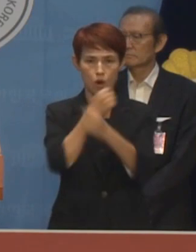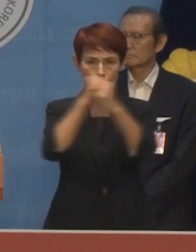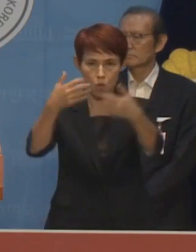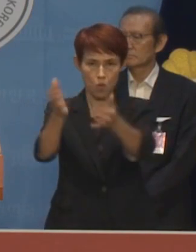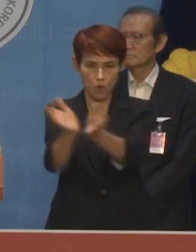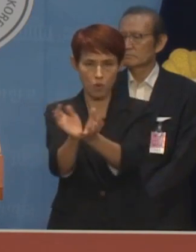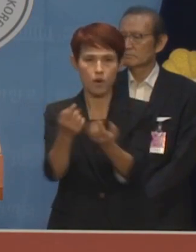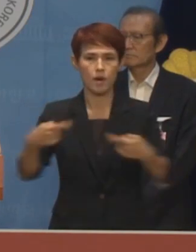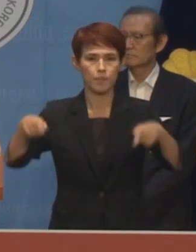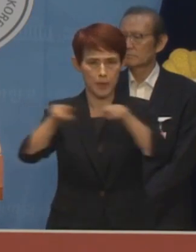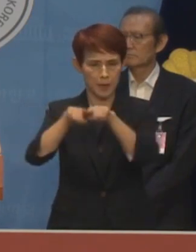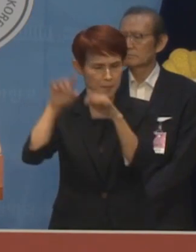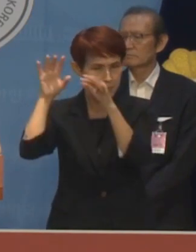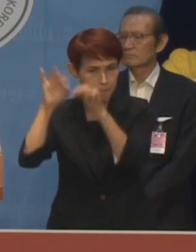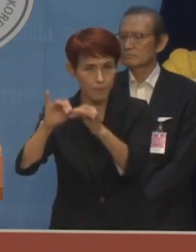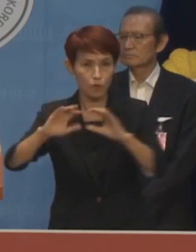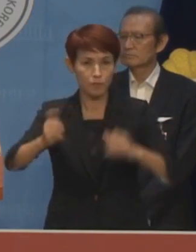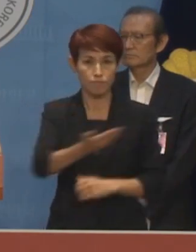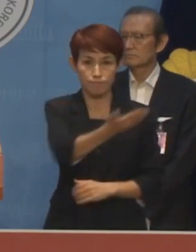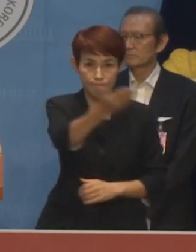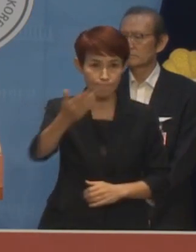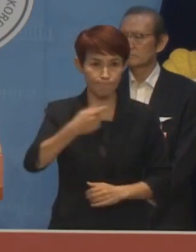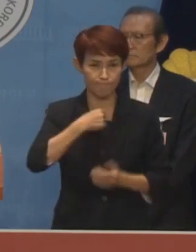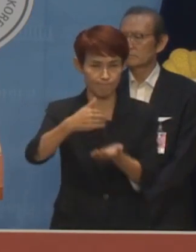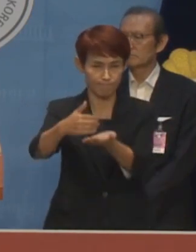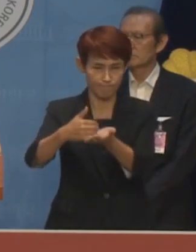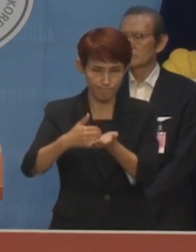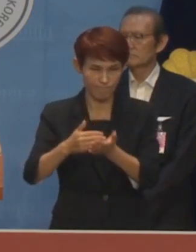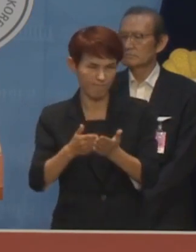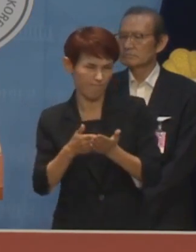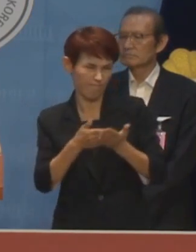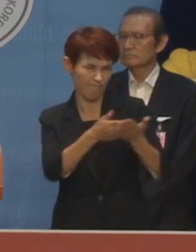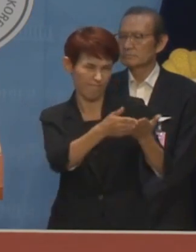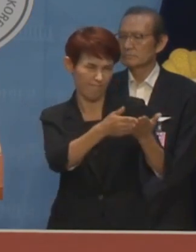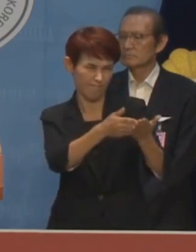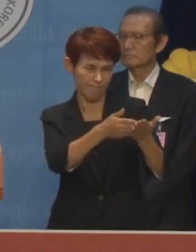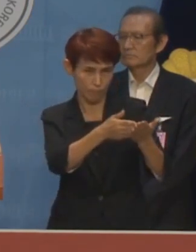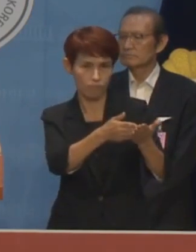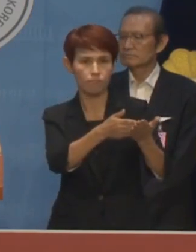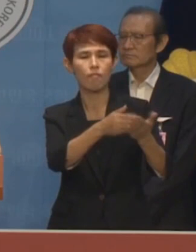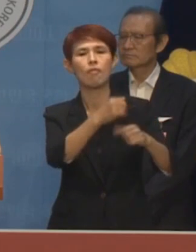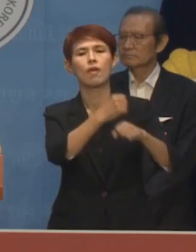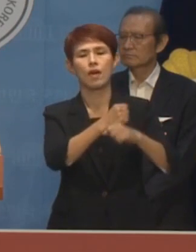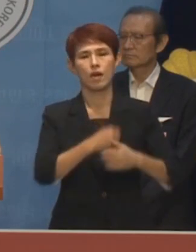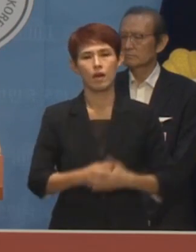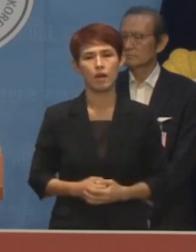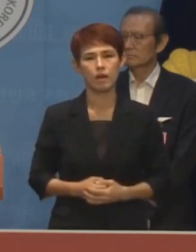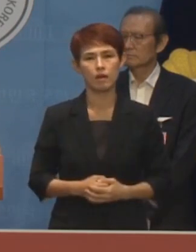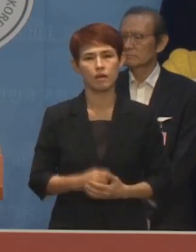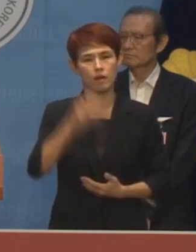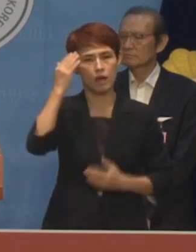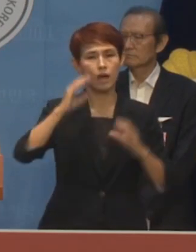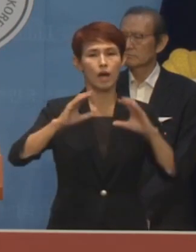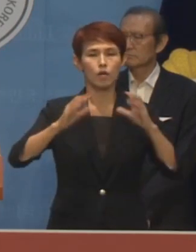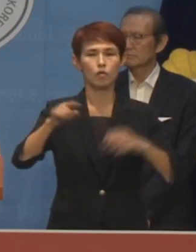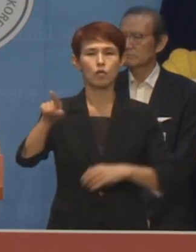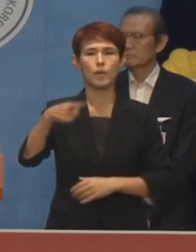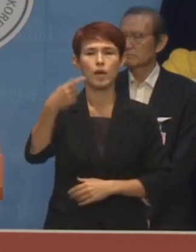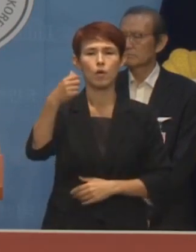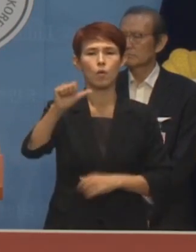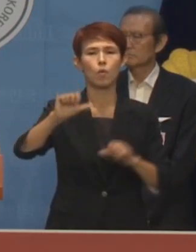함께하며 국민과 후손들이 요구를 관철될 때까지 적에 대응하고자 한다. 대한민국